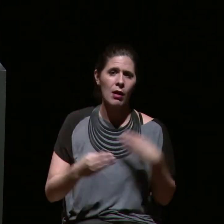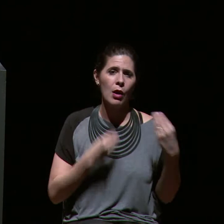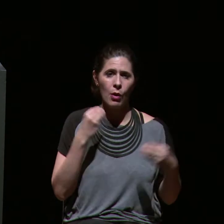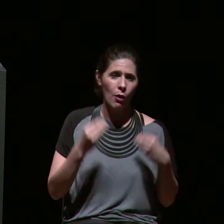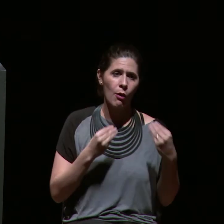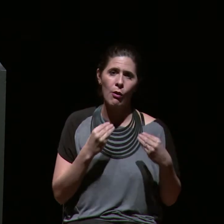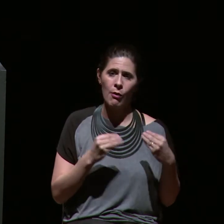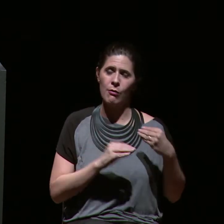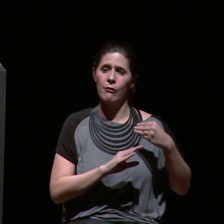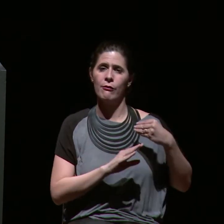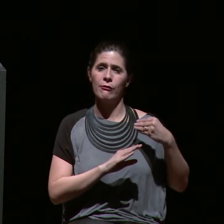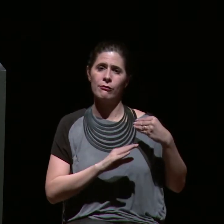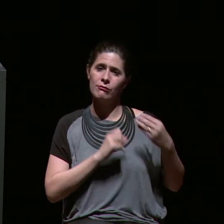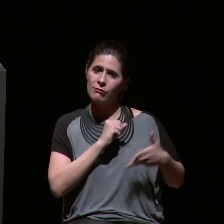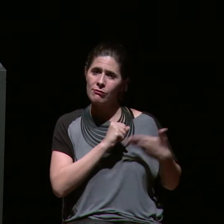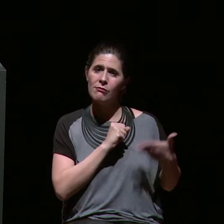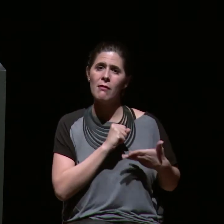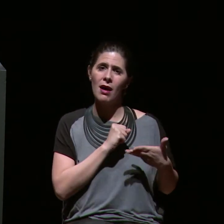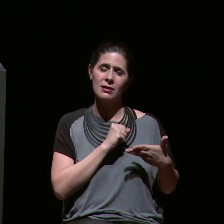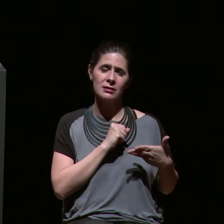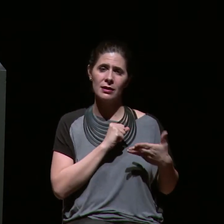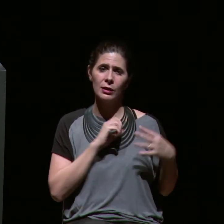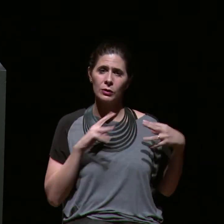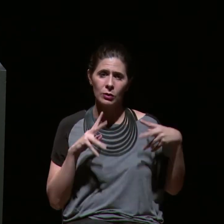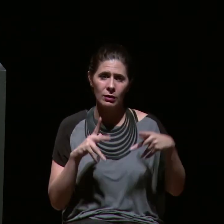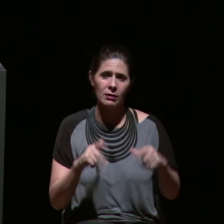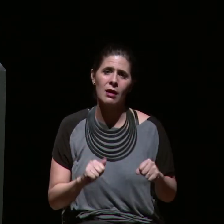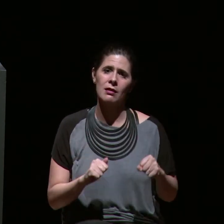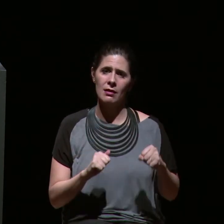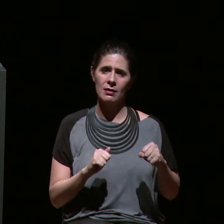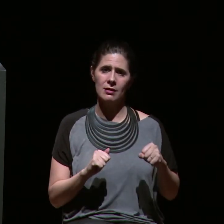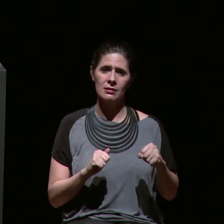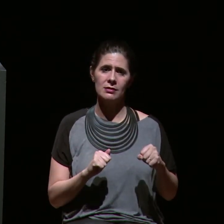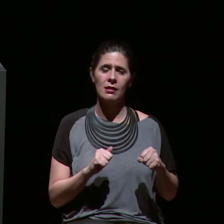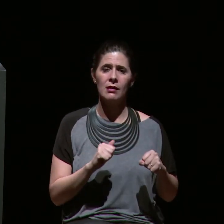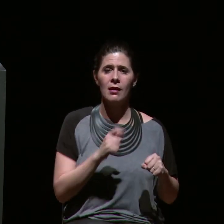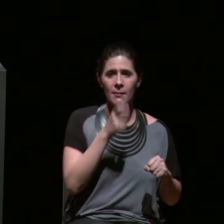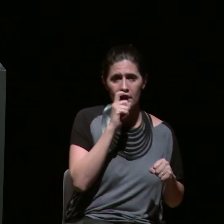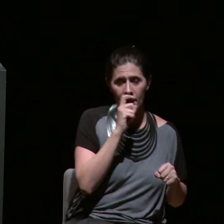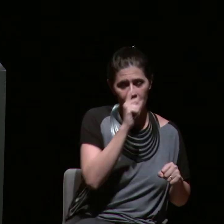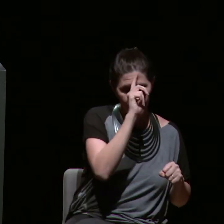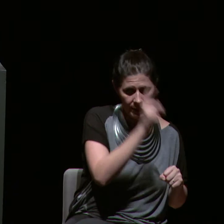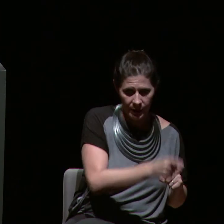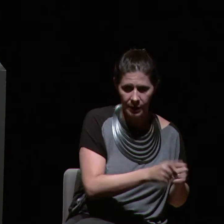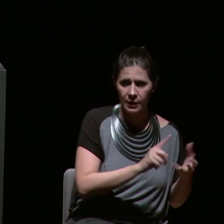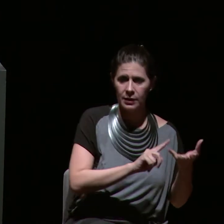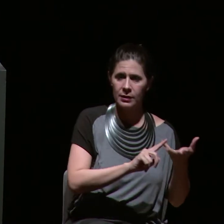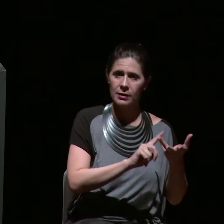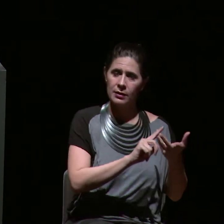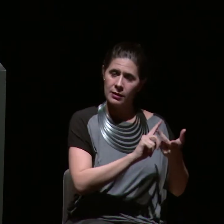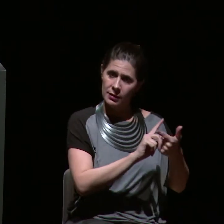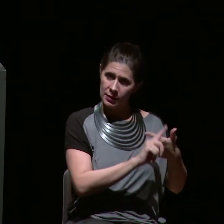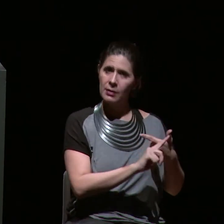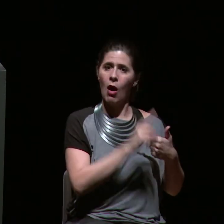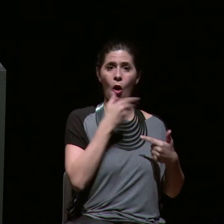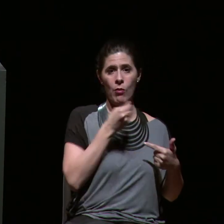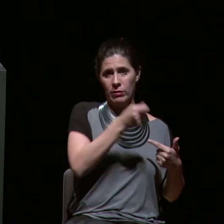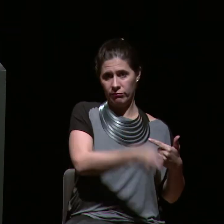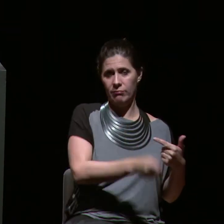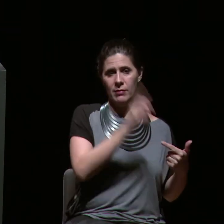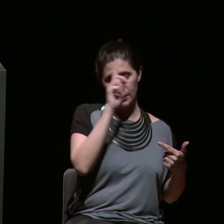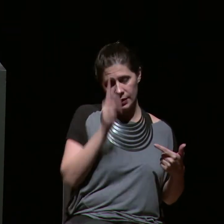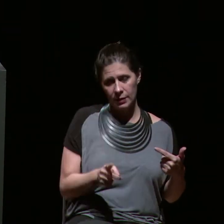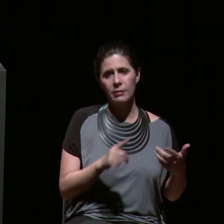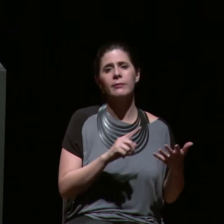patriarcalistas de heranças autogenéticas e primitivas dos modelos de tecnologias assumidos historicamente pela humanidade. Então,